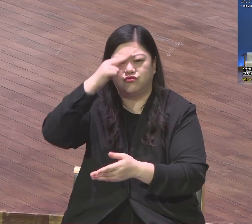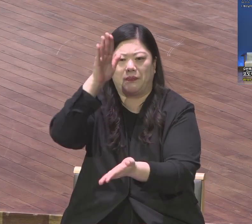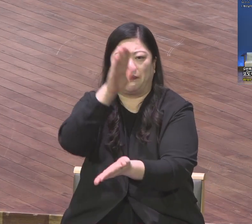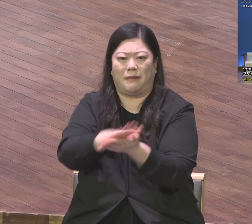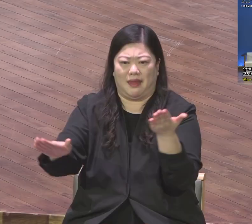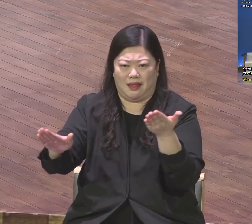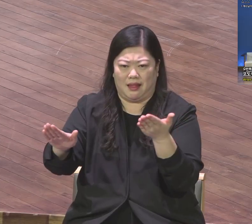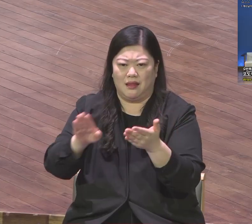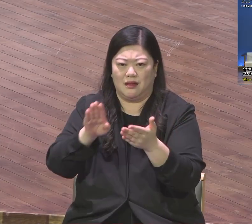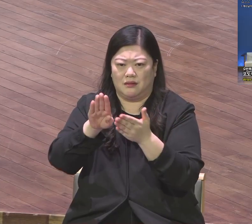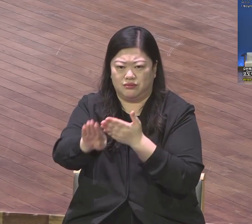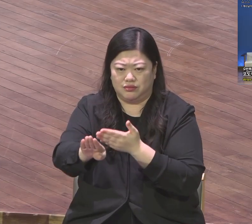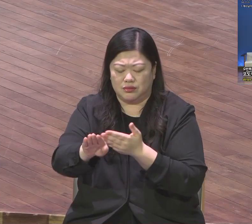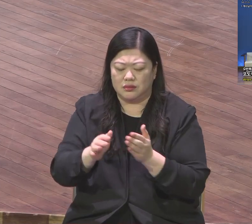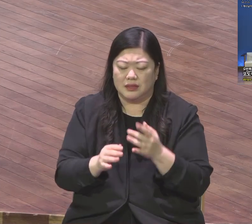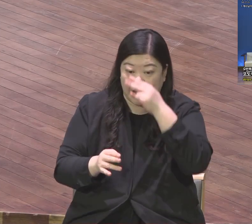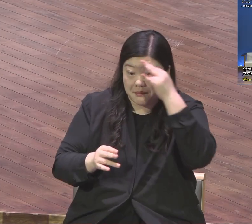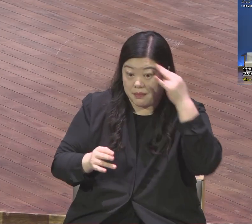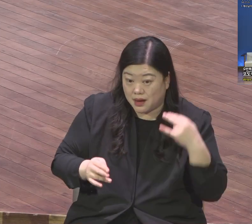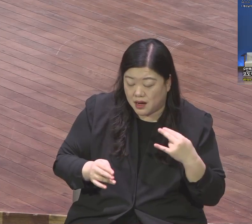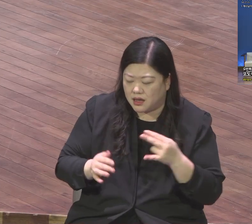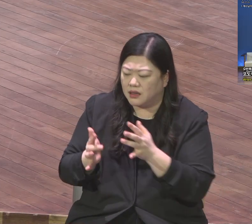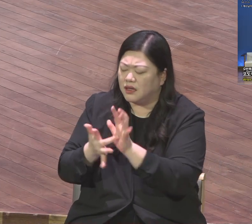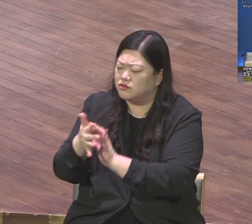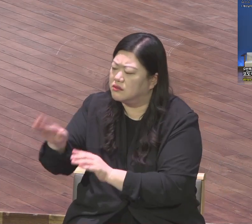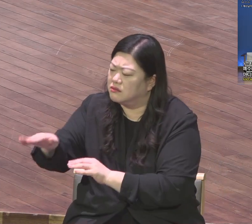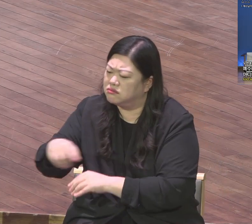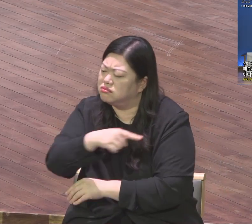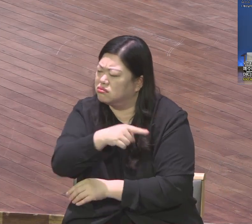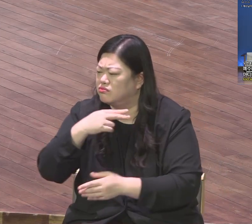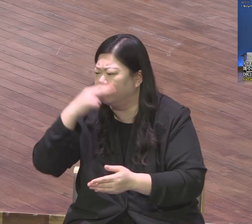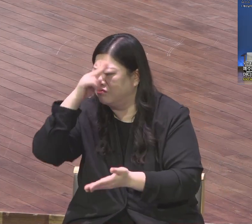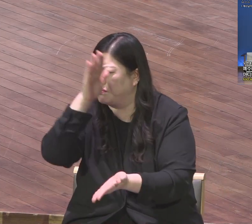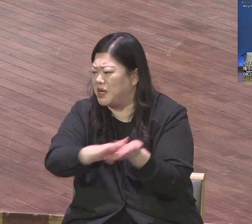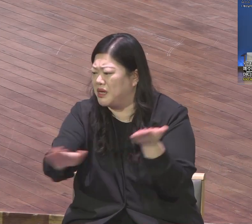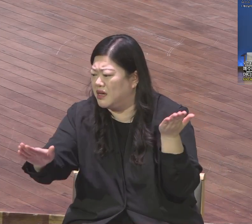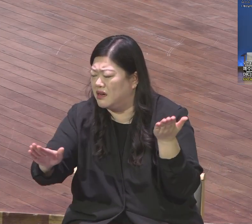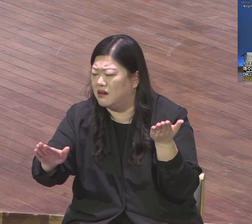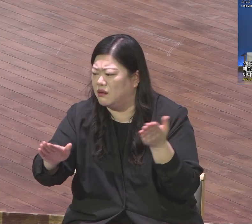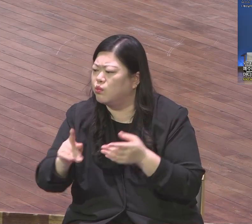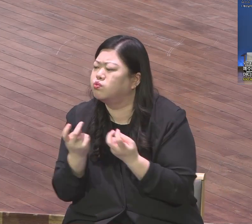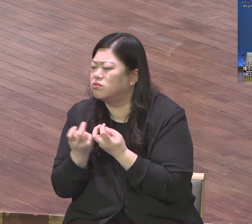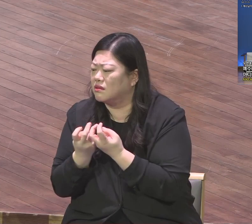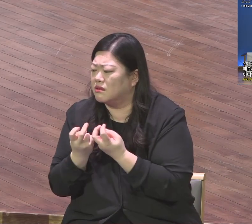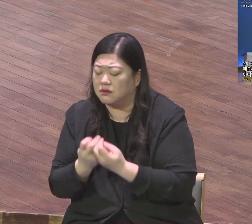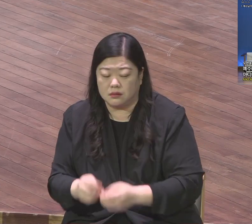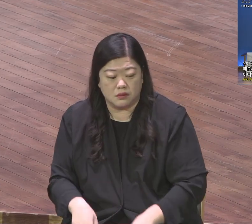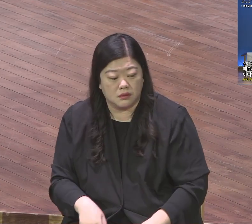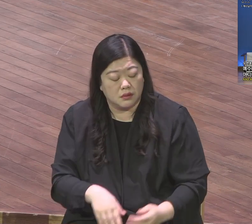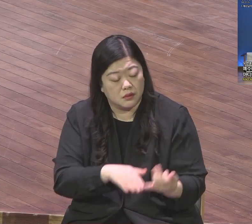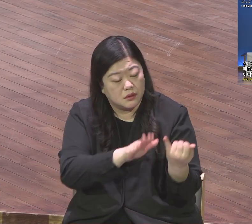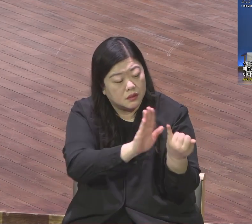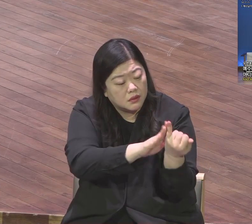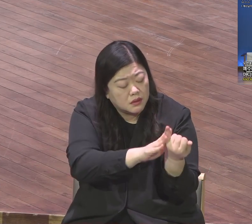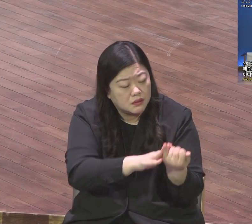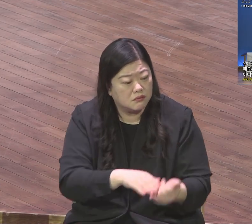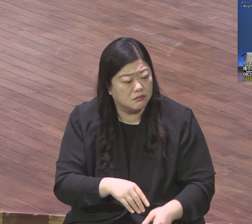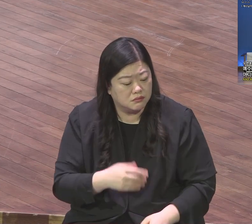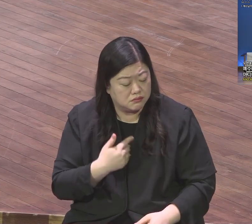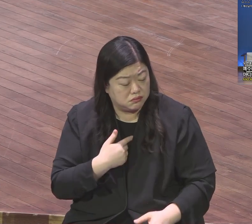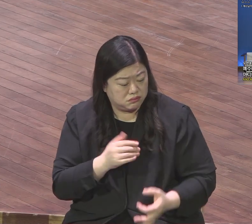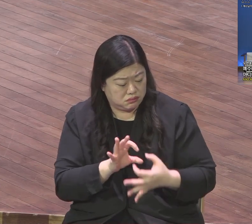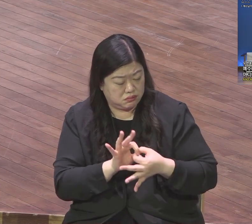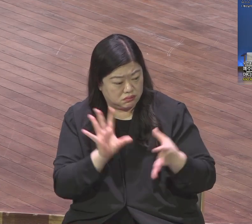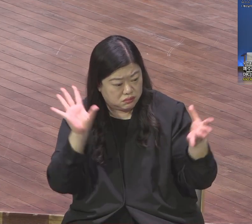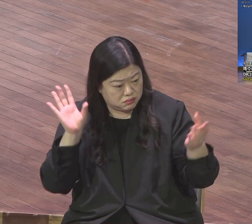어머니가 예수에게 이르되 저들에게 포도주가 없다 하니 예수께서 이르시되 여자여 나와 무슨 상관이 있나이까?